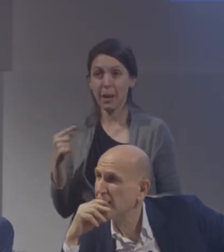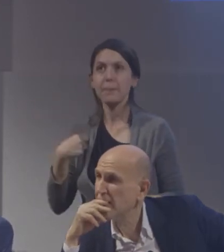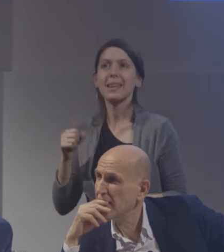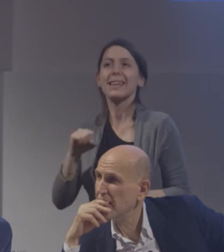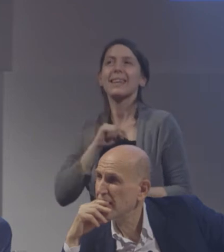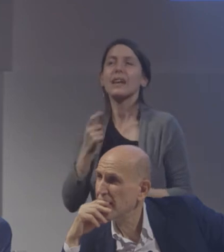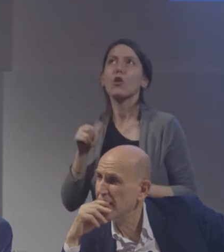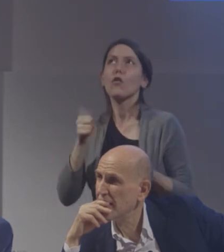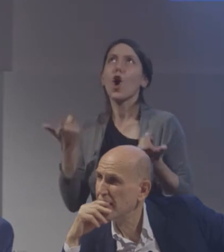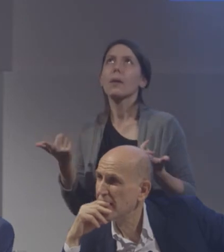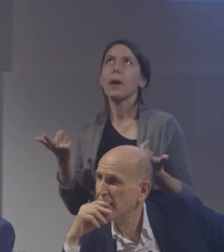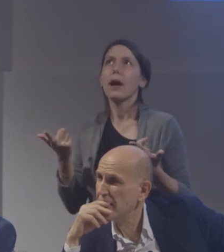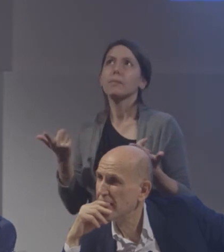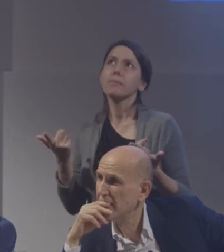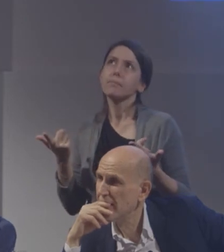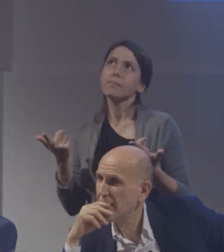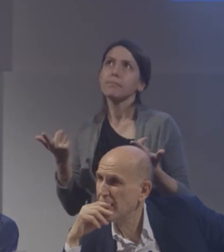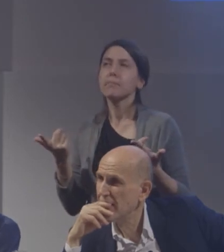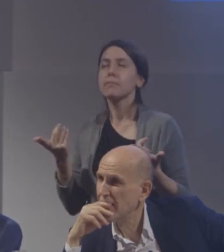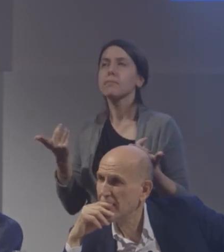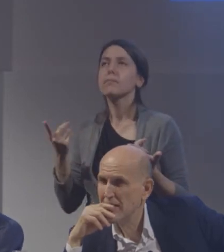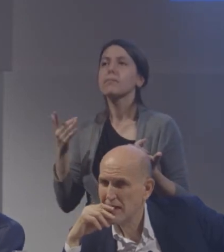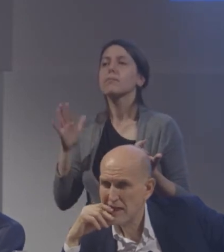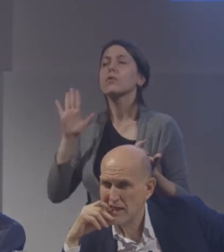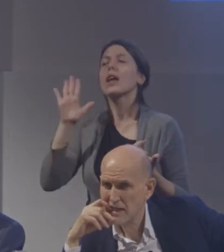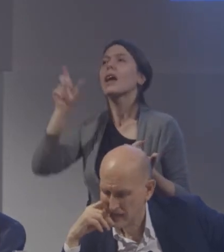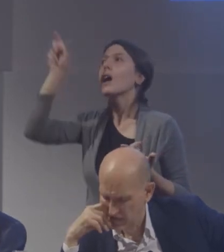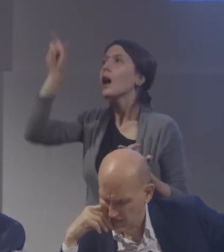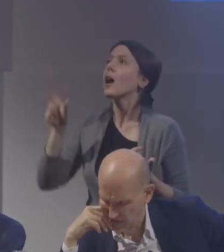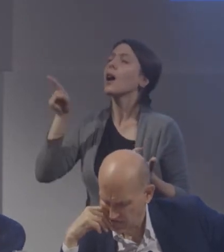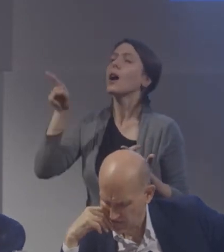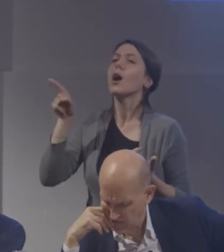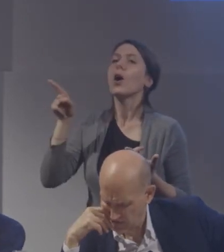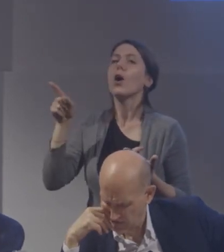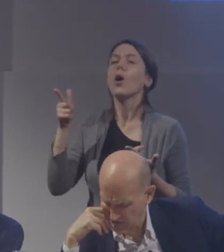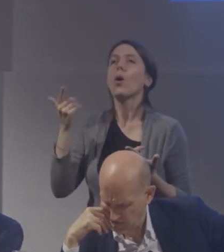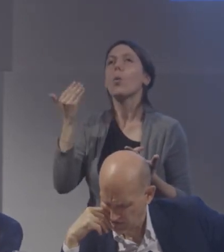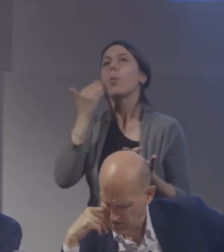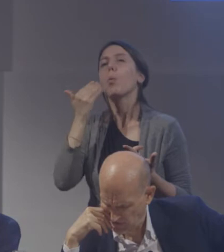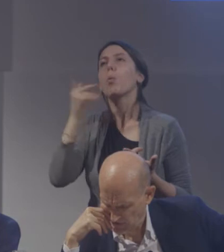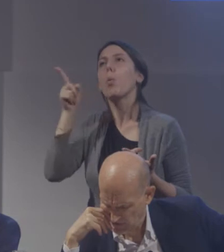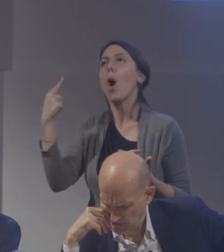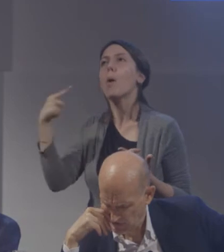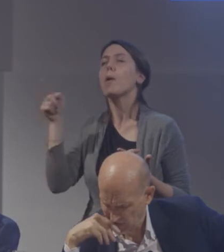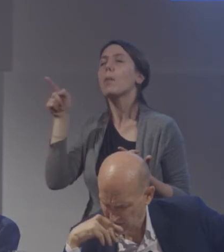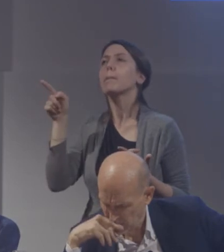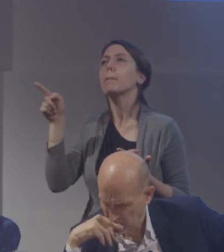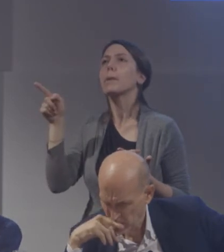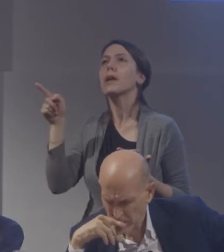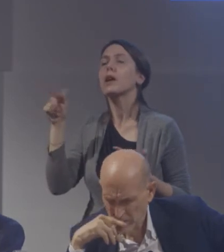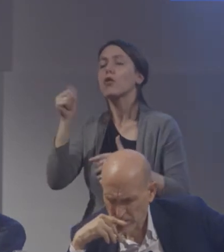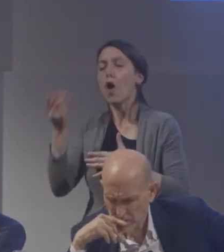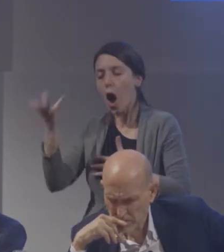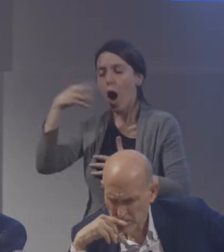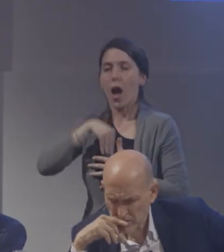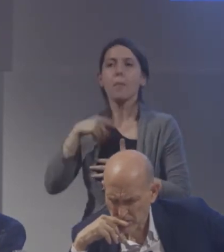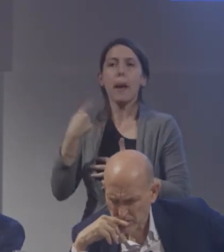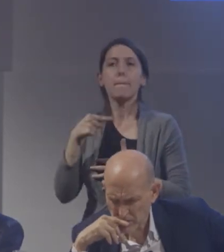forse la sintesi di quel, come dire, del De Mauro che ciascuno di noi porta dentro di